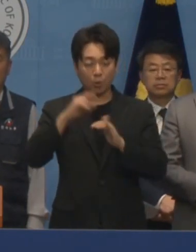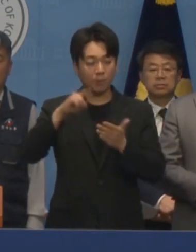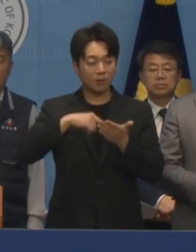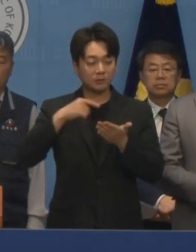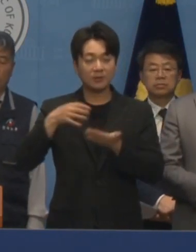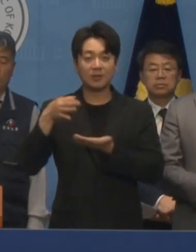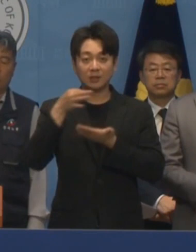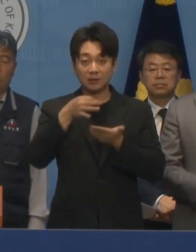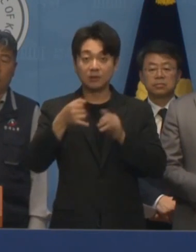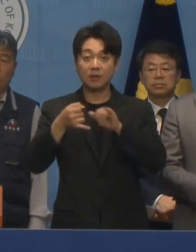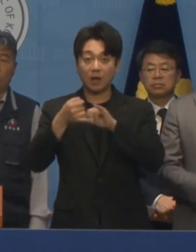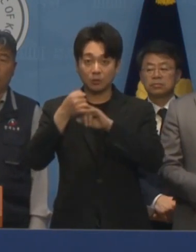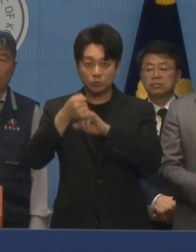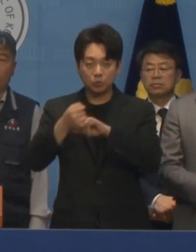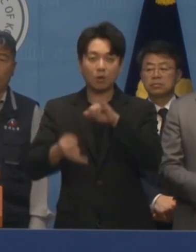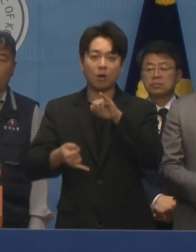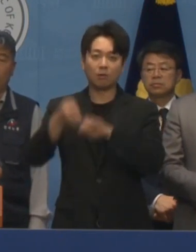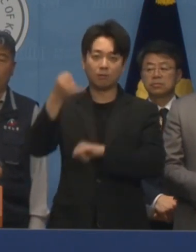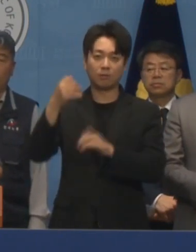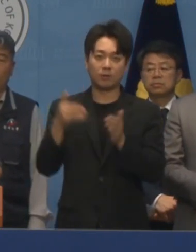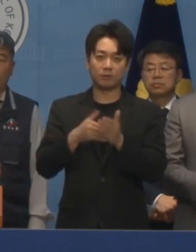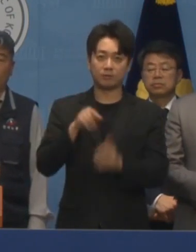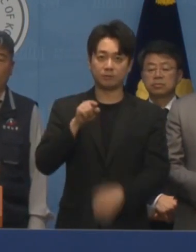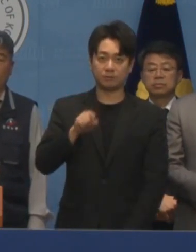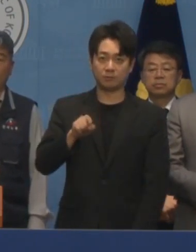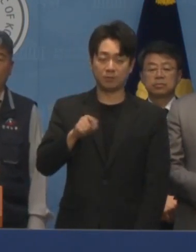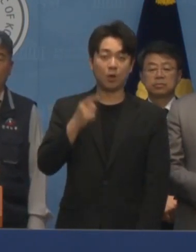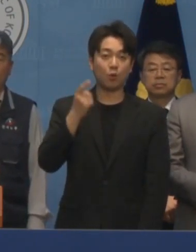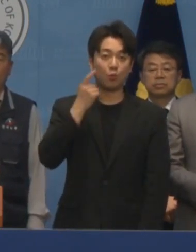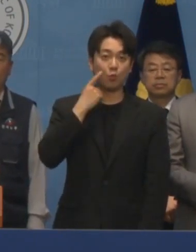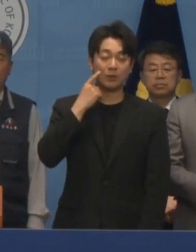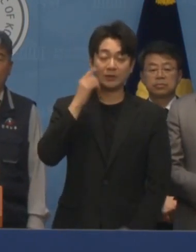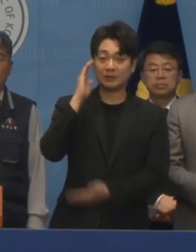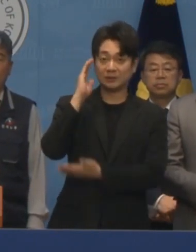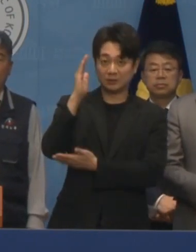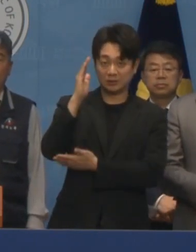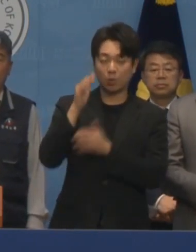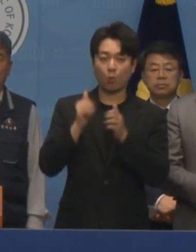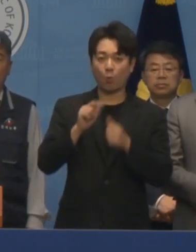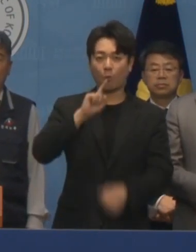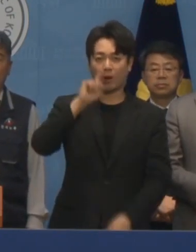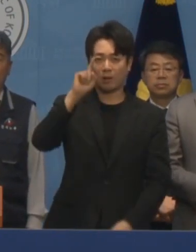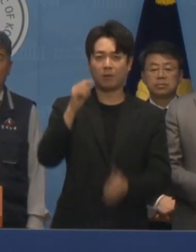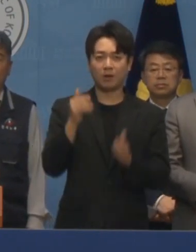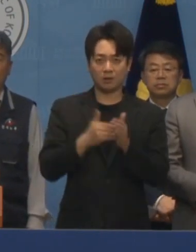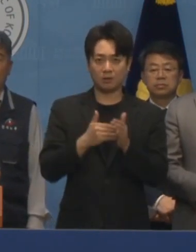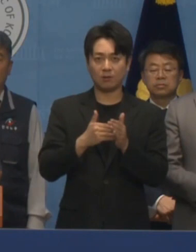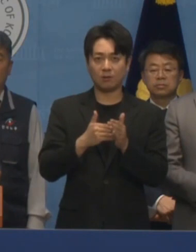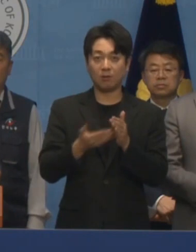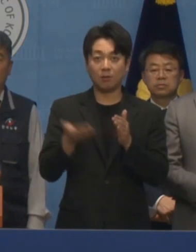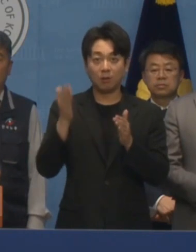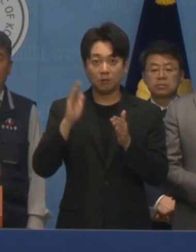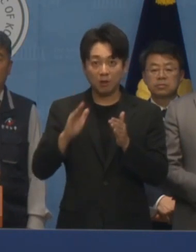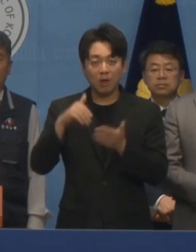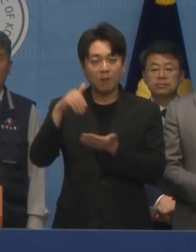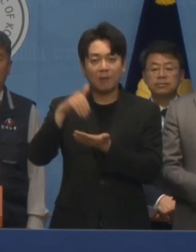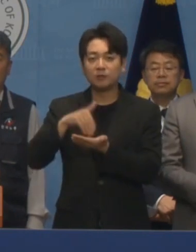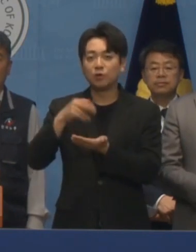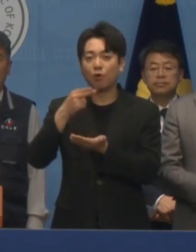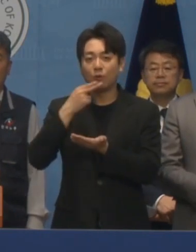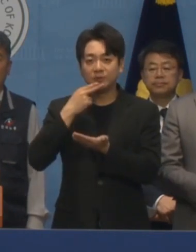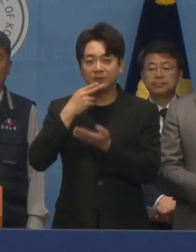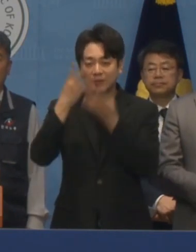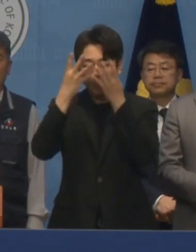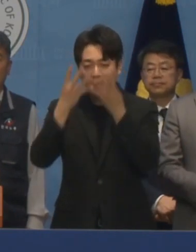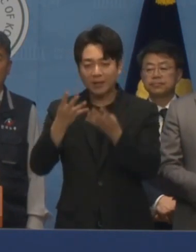지키고 있지 않습니다. 국회법상 위증으로 고발된 자가 이제는 반성 없이 보석을 요구하고 있습니다.